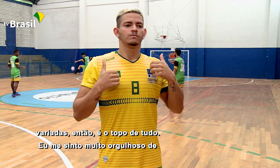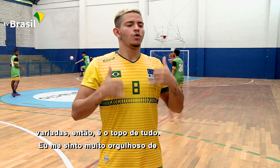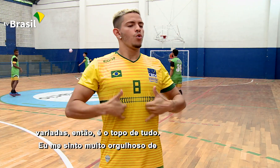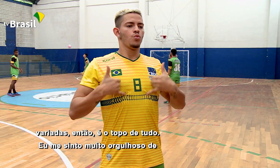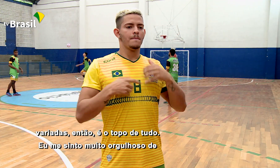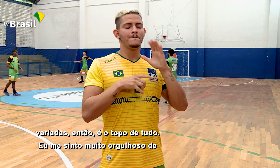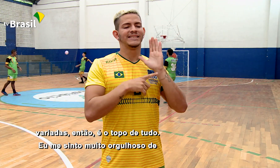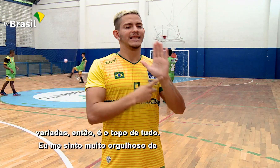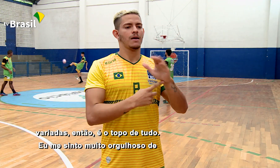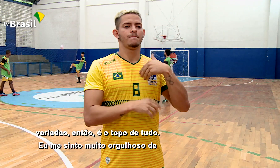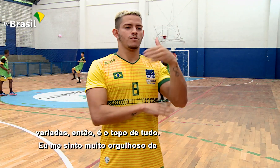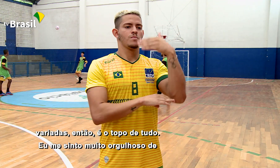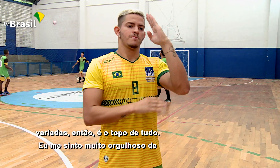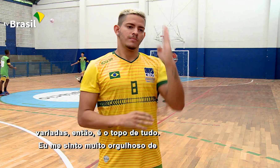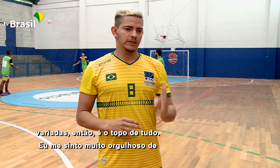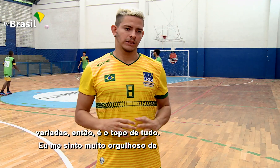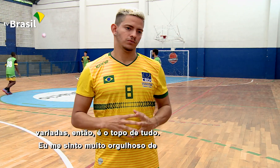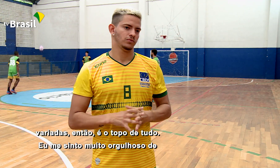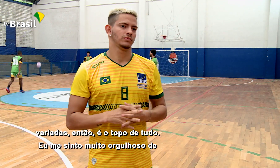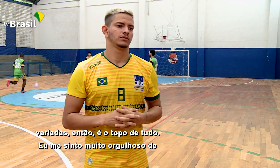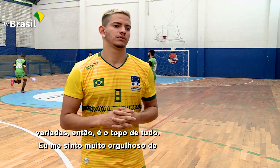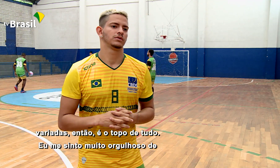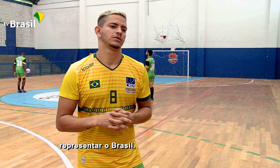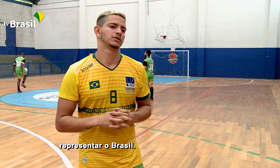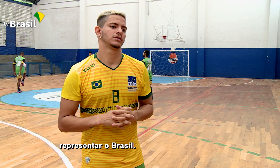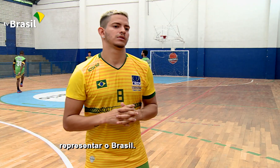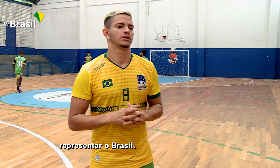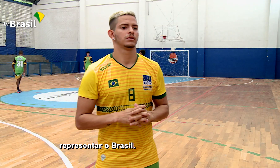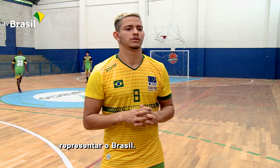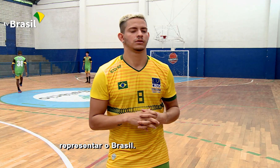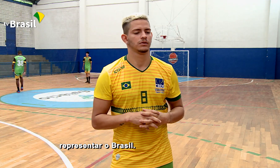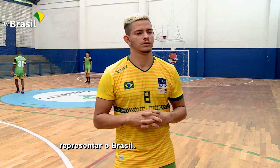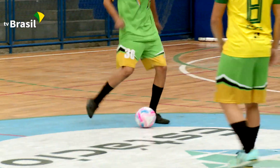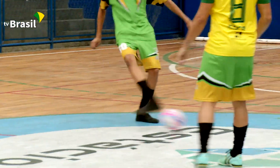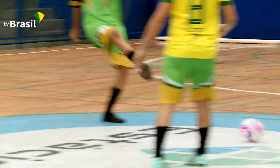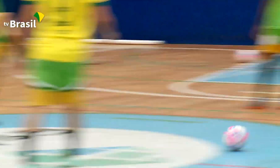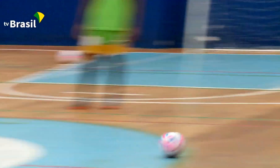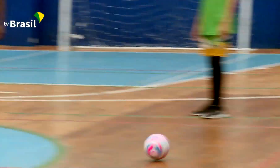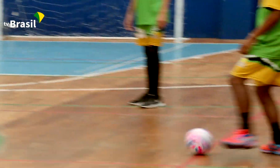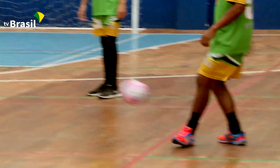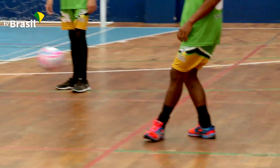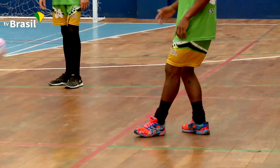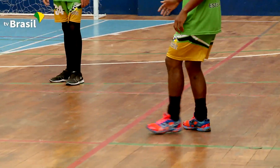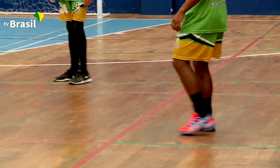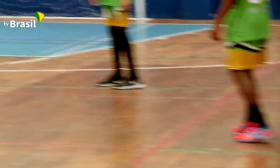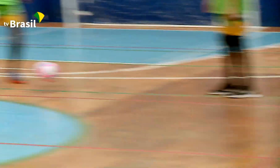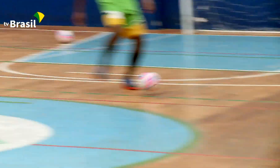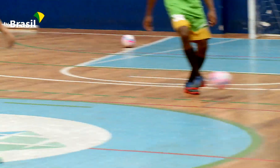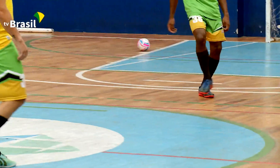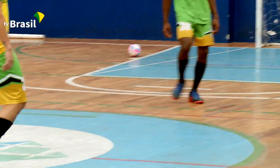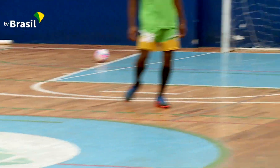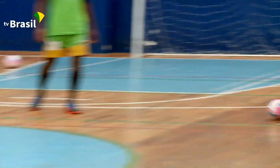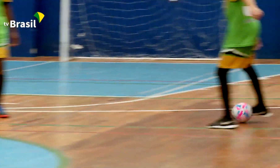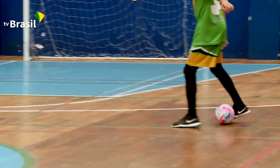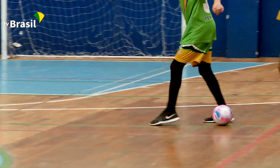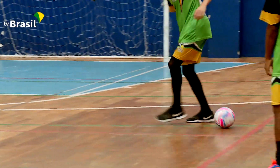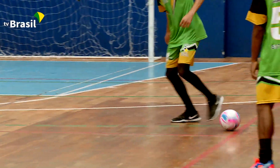é o topo de tudo. Eu me sinto muito orgulhoso de representar o Brasil. Em círculo, os atletas chutam a bola uns para os outros.